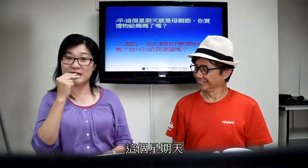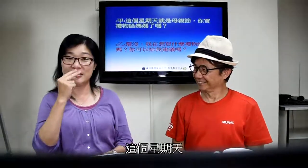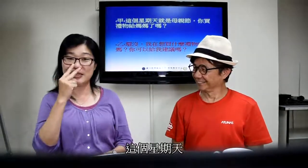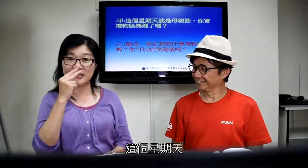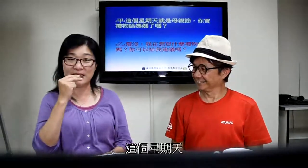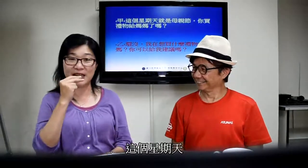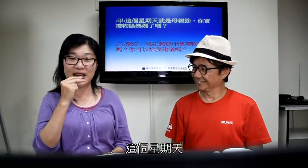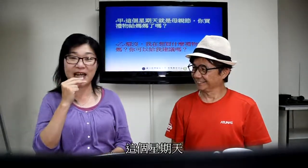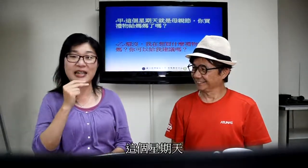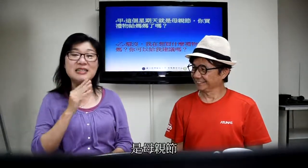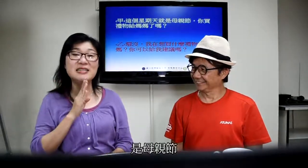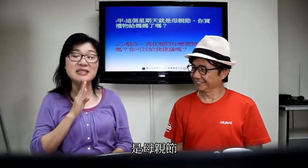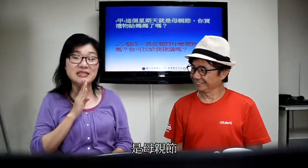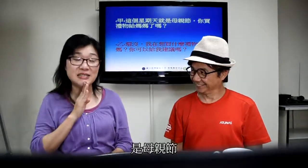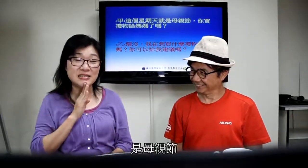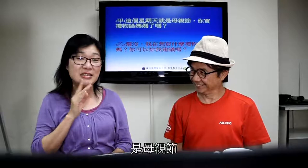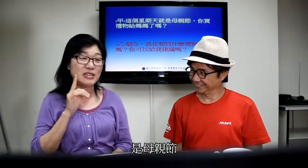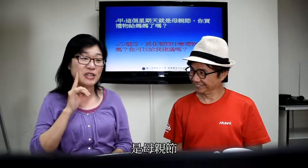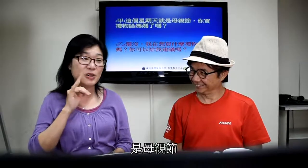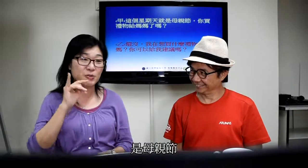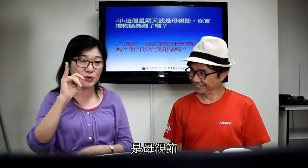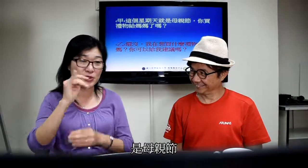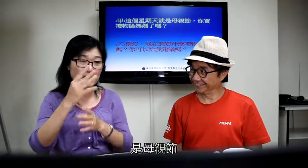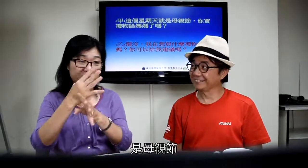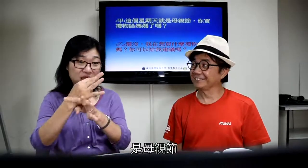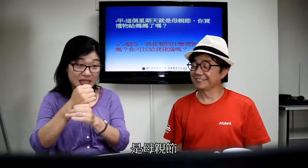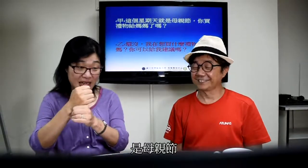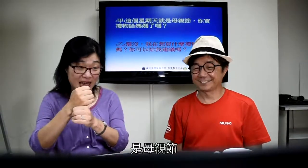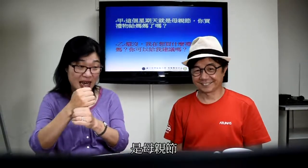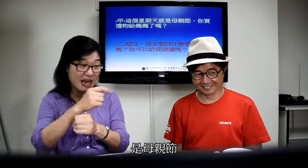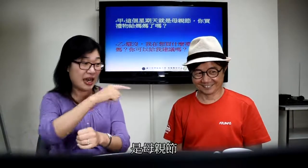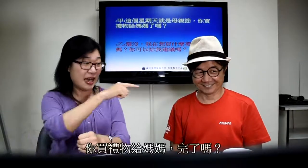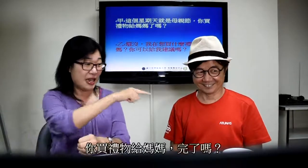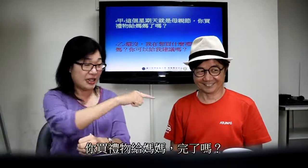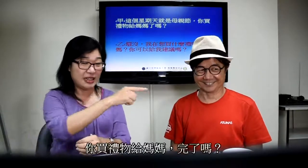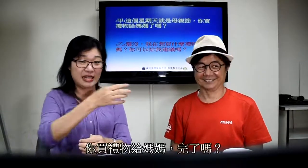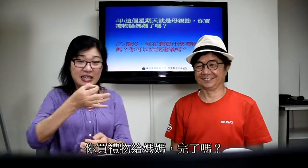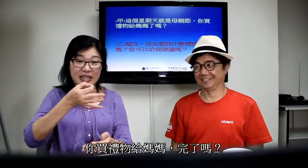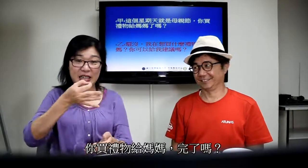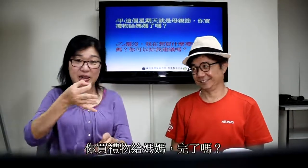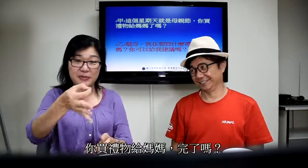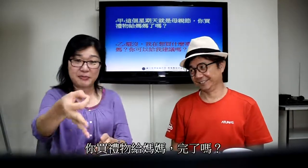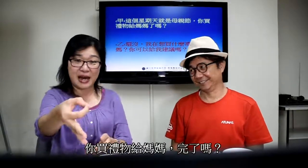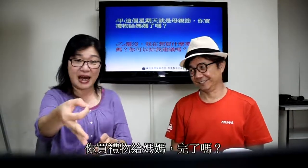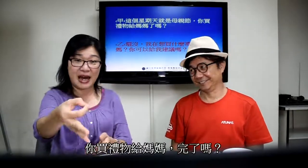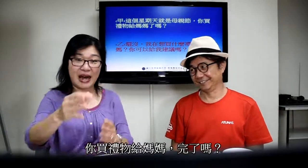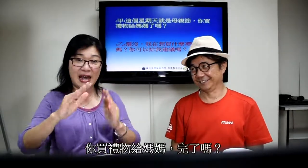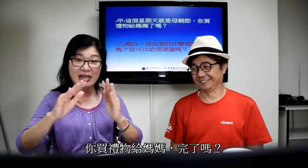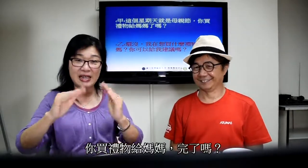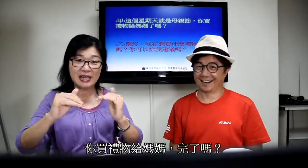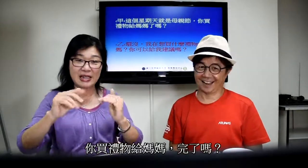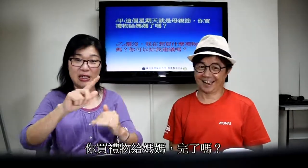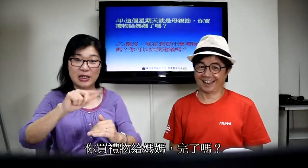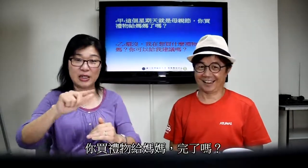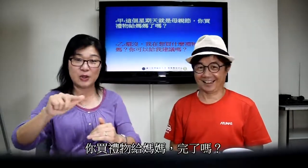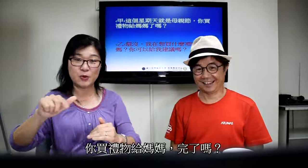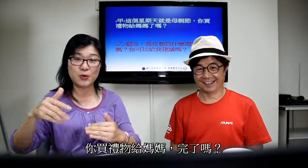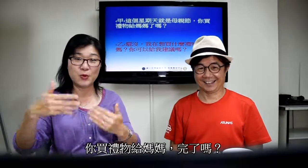期天是母亲节，你买礼物